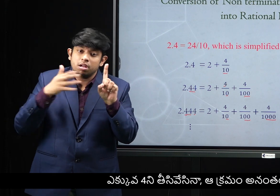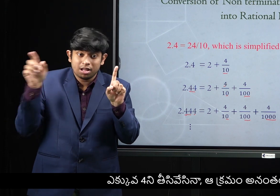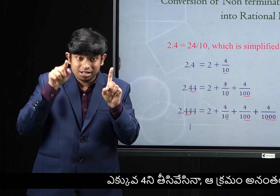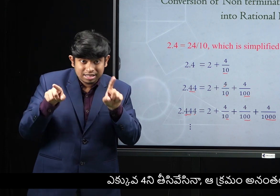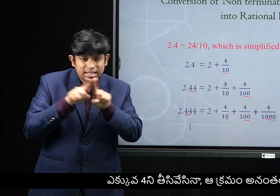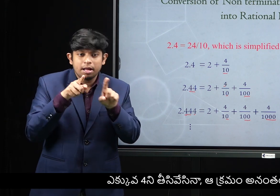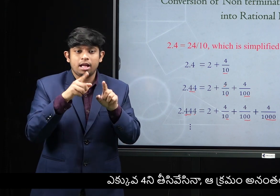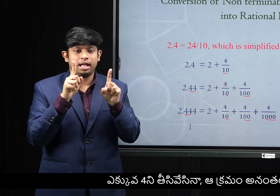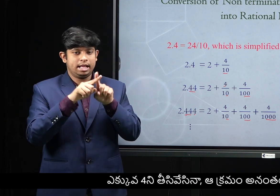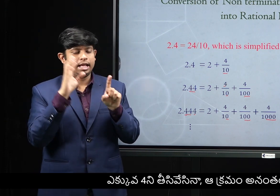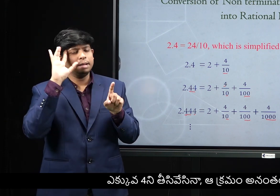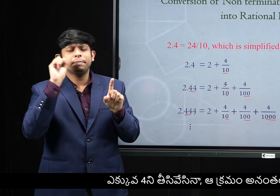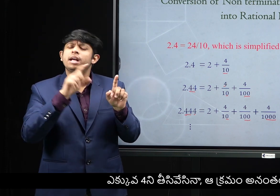ఆ క్రమం అనంతంగానే ఉంటుంది.